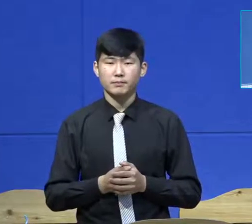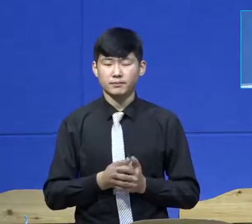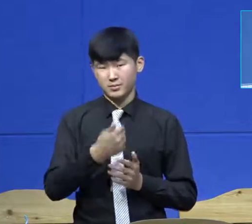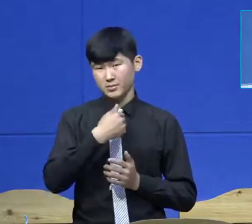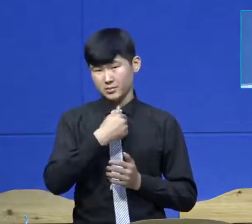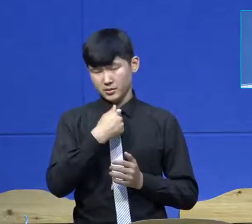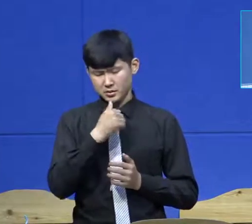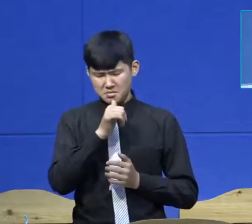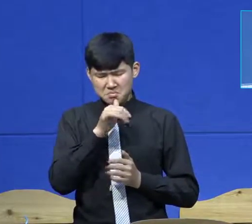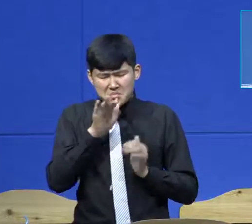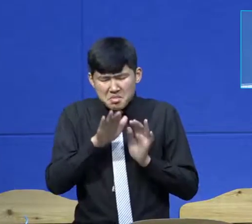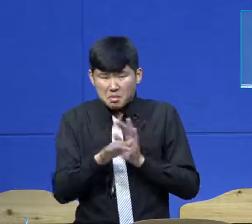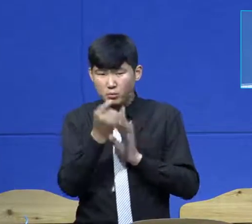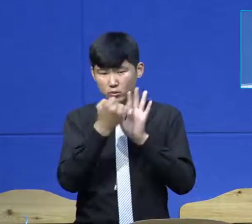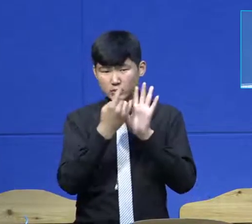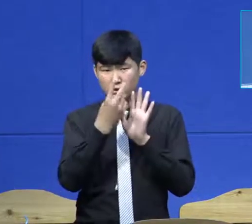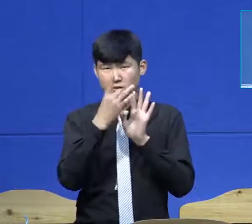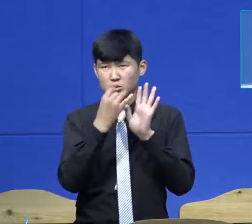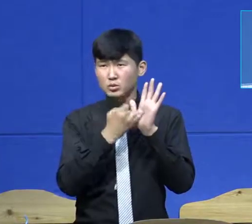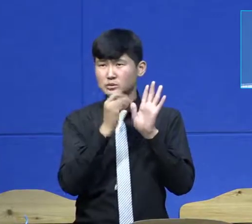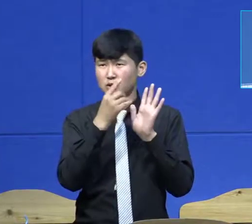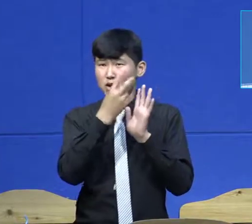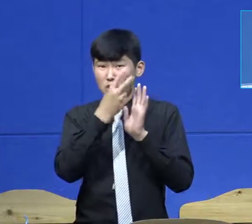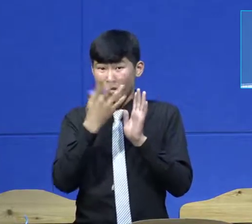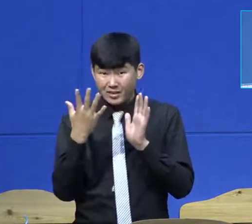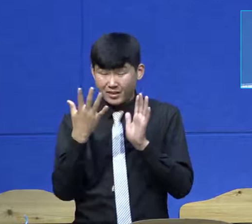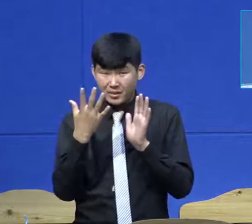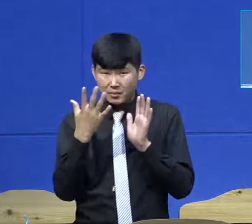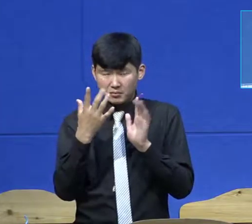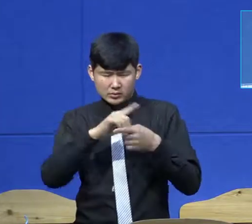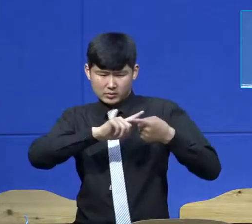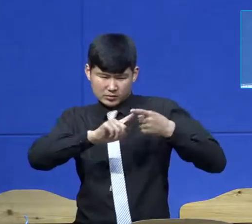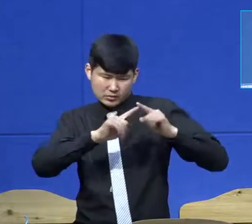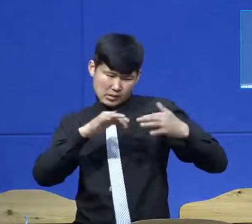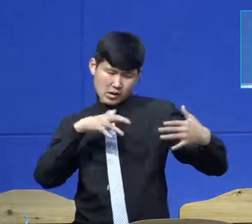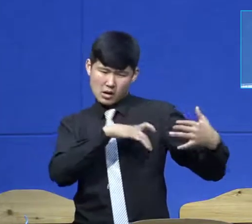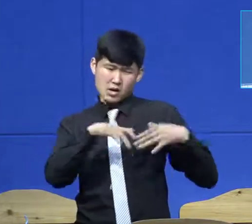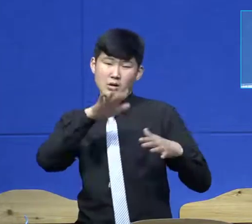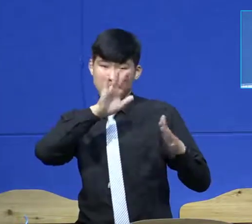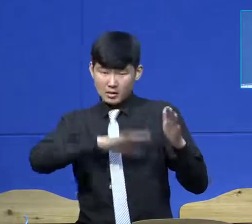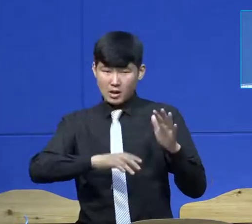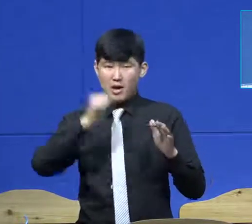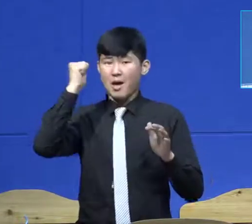намаг жоохон байхад 6 сарын 25-ны дайн гараад тэрний дараа Америк цэргүүд ирээд